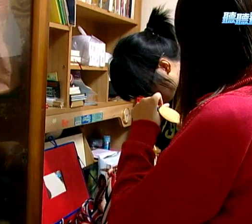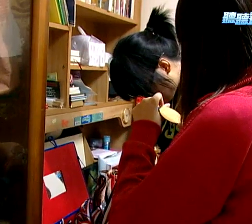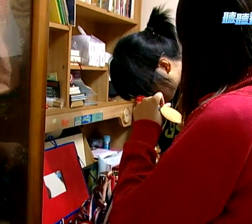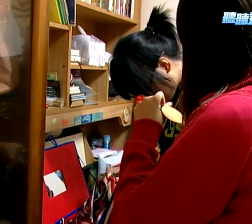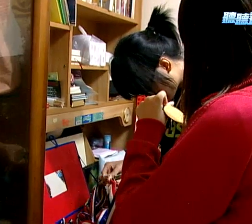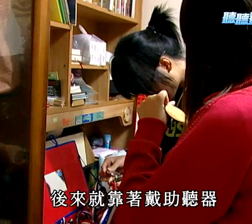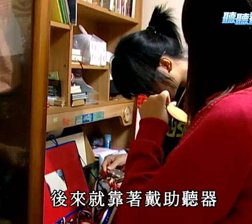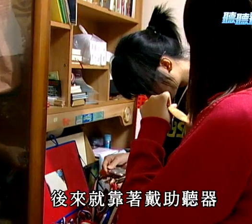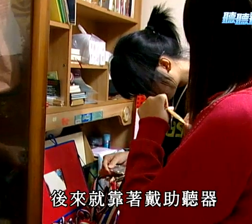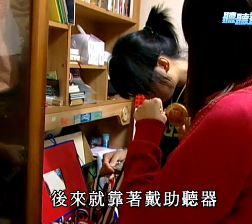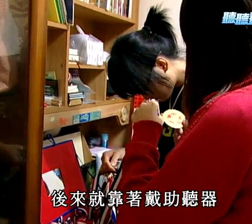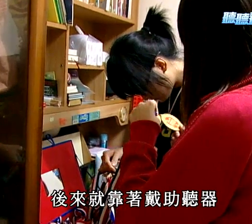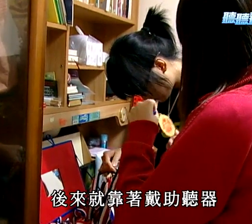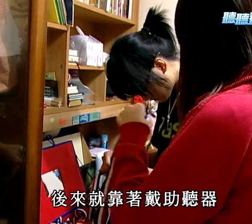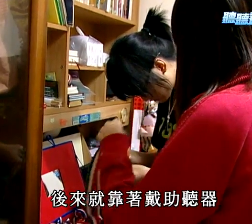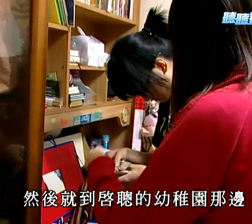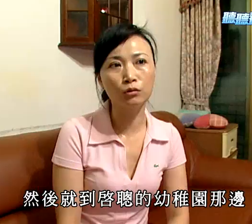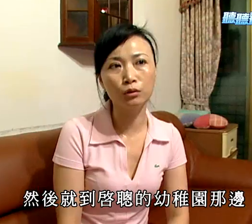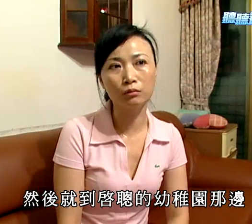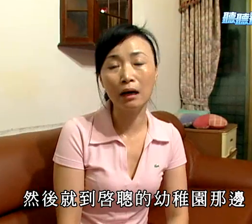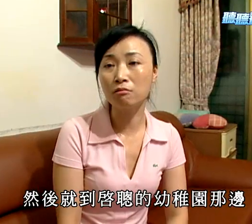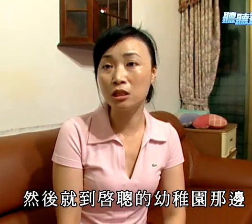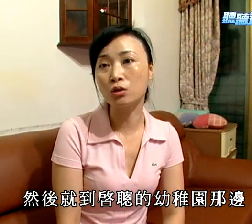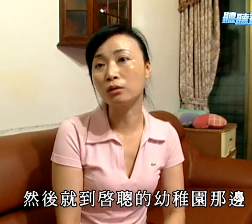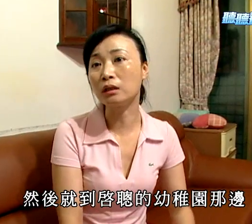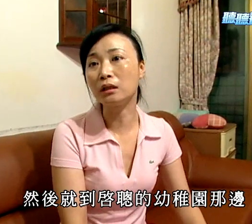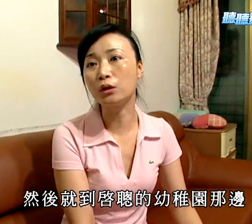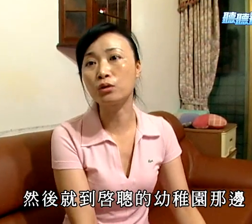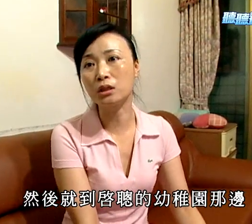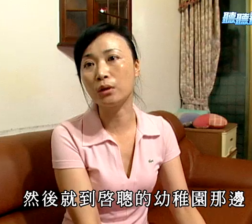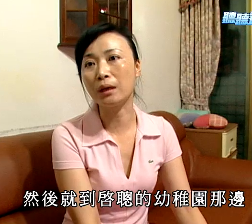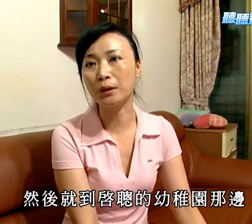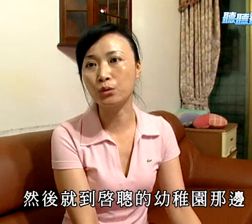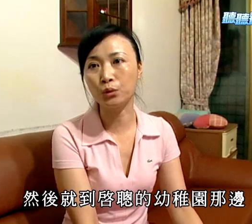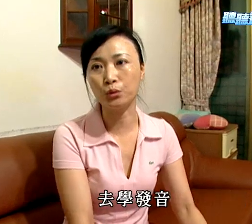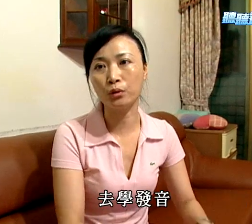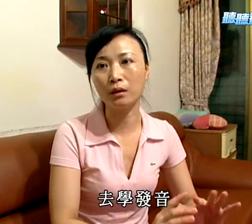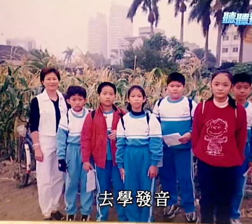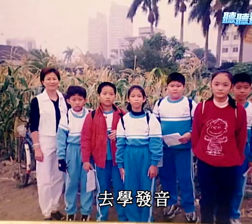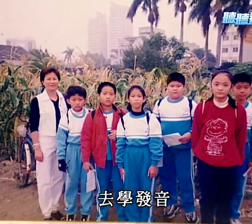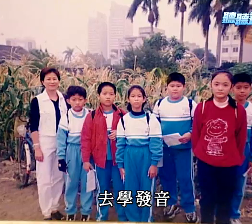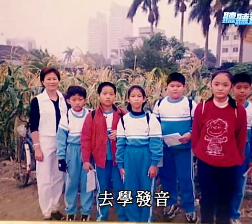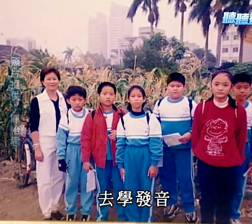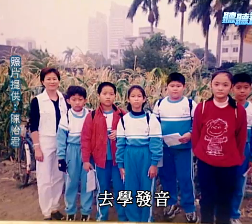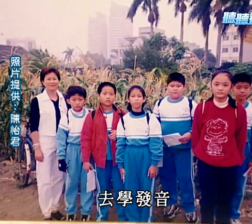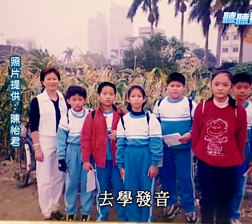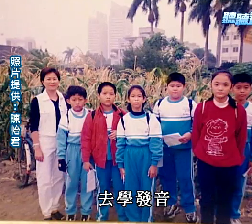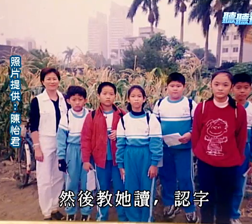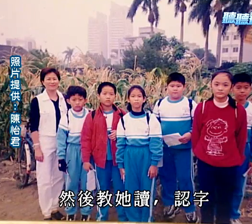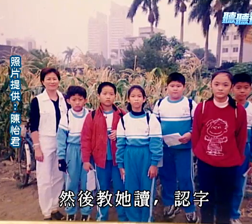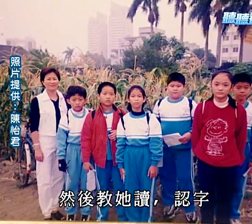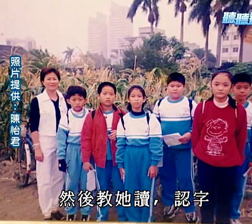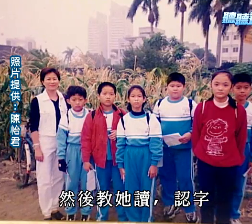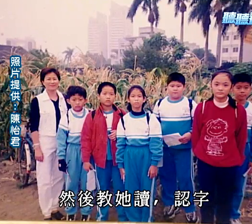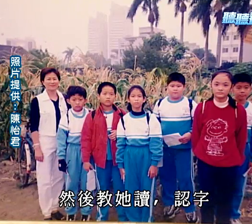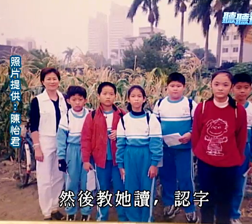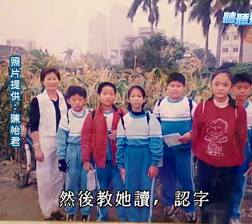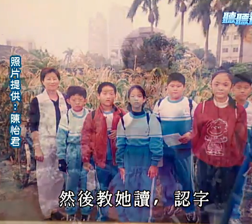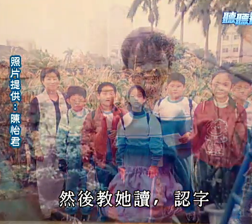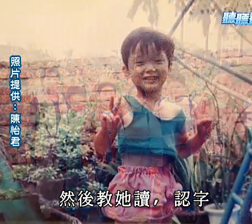后来就靠着带着助听器，然后就到启聪的幼稚园那边去学发音，然后教他读认字。